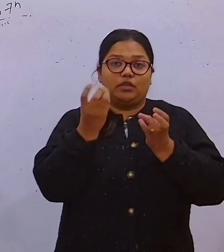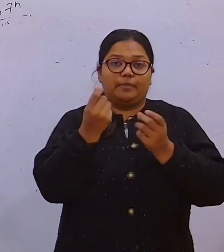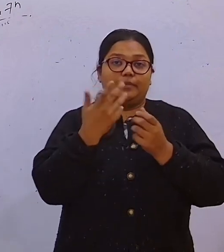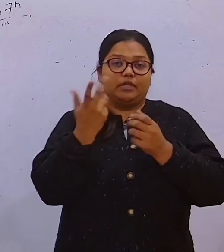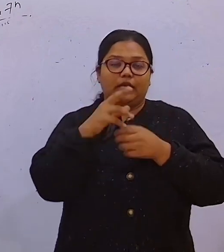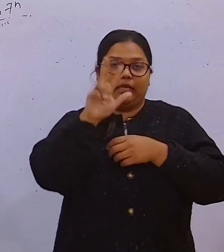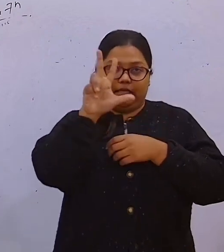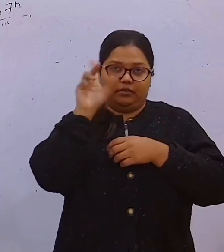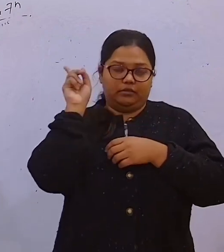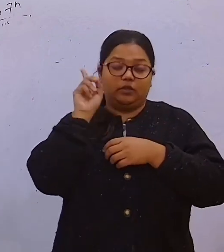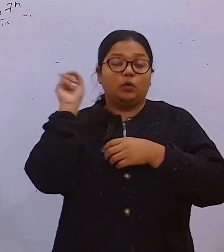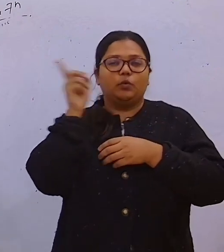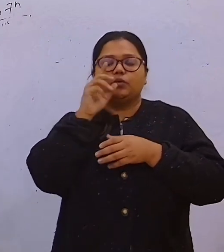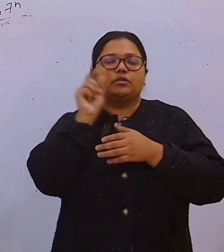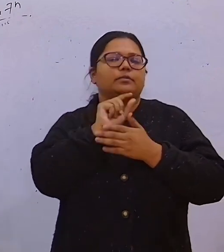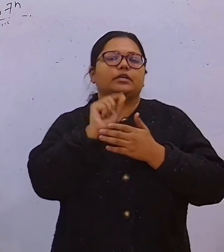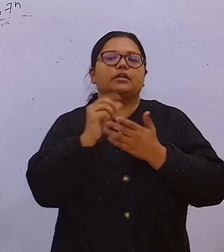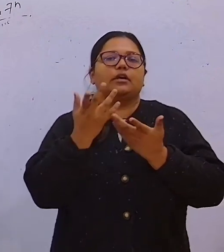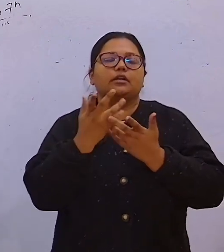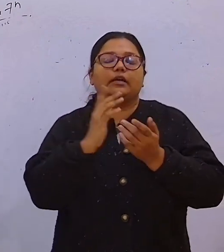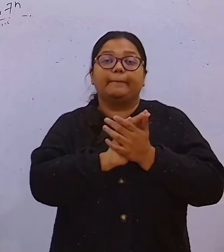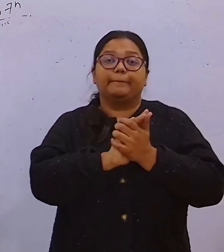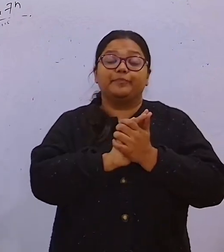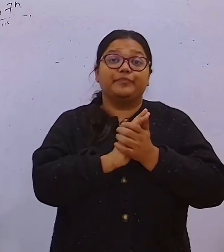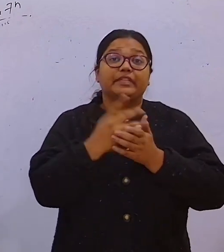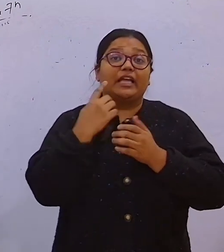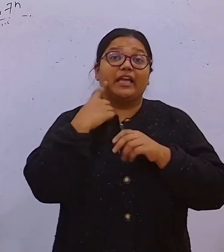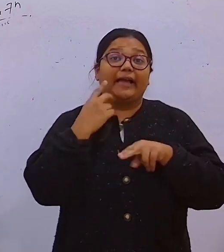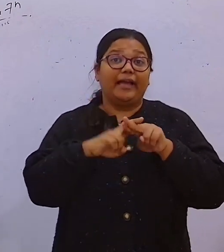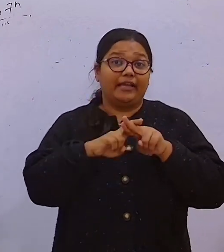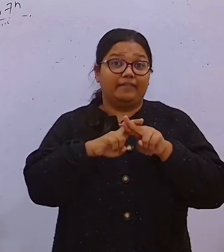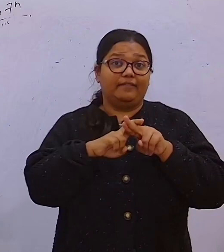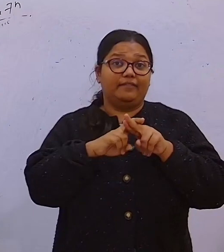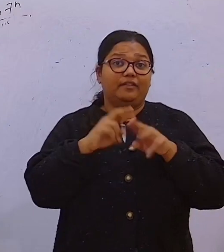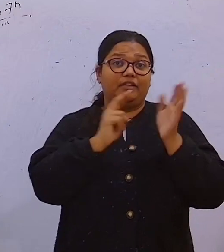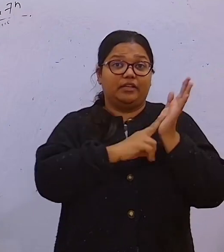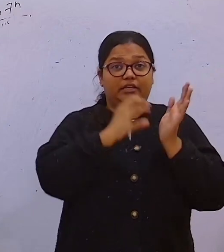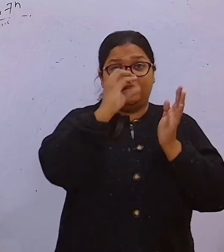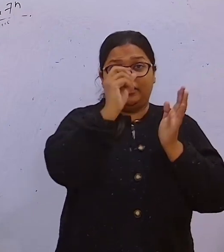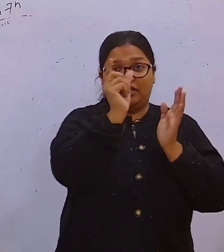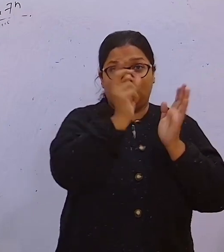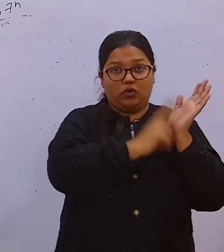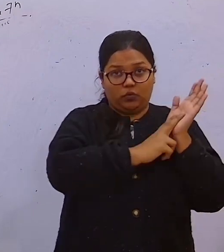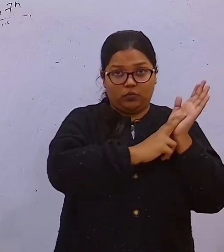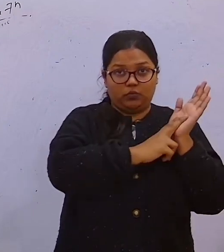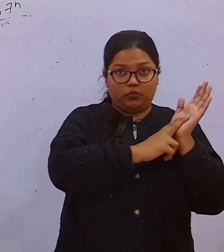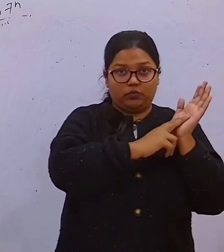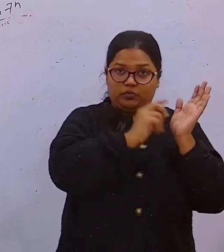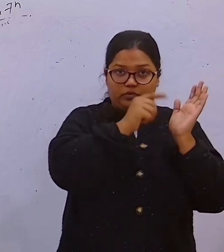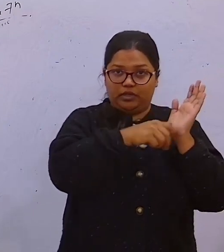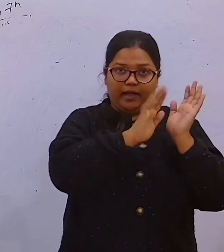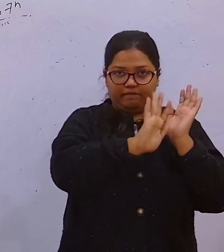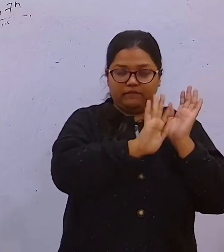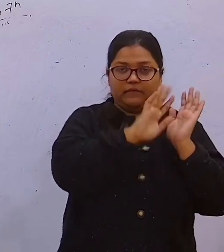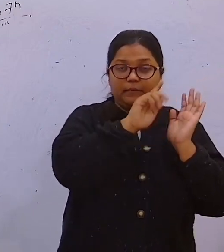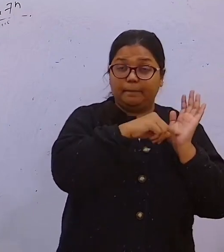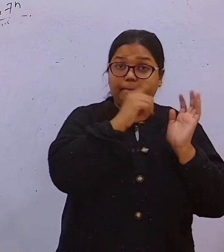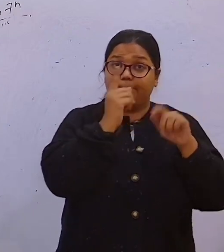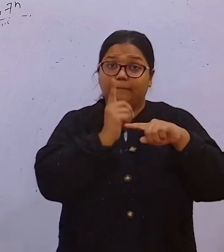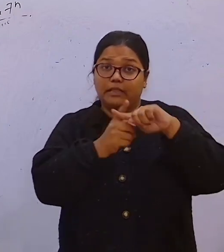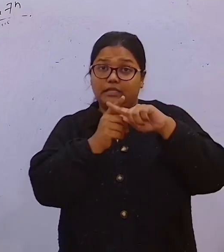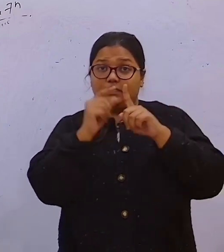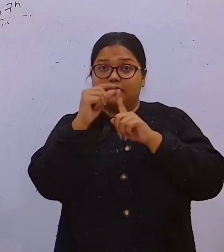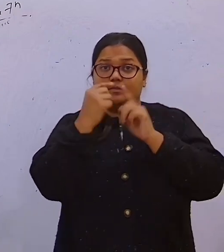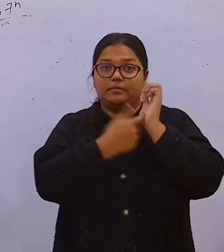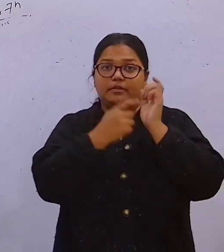यदि नाउन प्लस प्रीपोजिशन प्लस वही नाउन हो तो प्रीपोजिशन के दोनों तरफ,